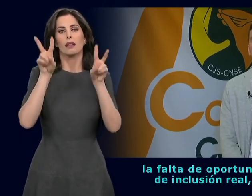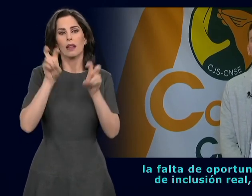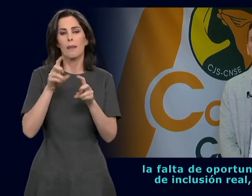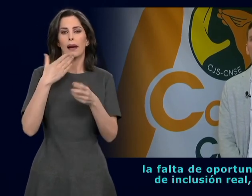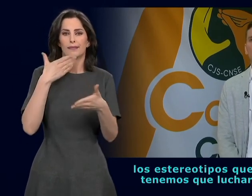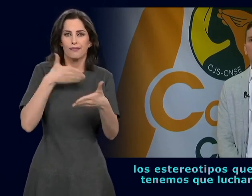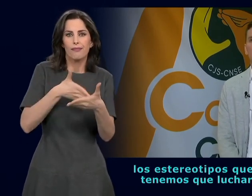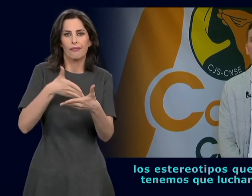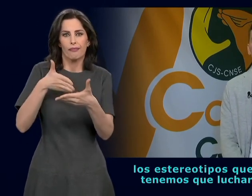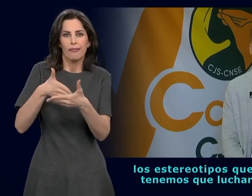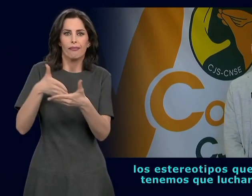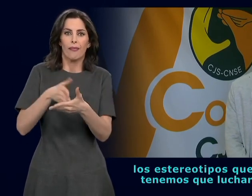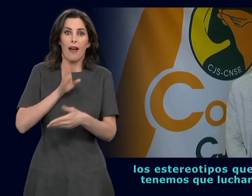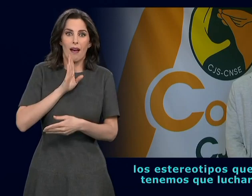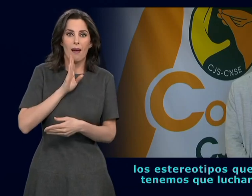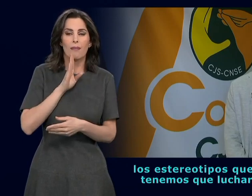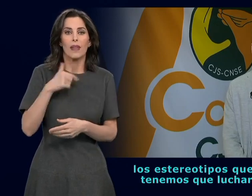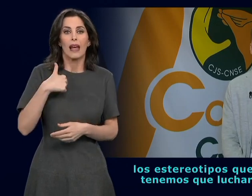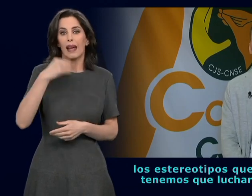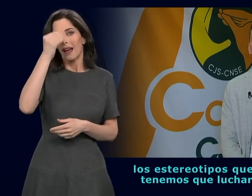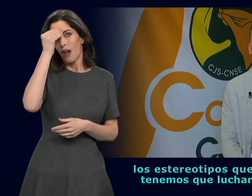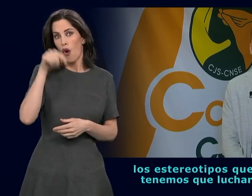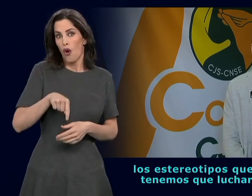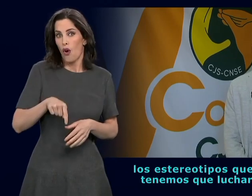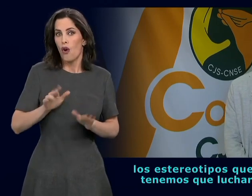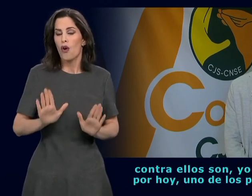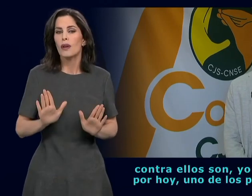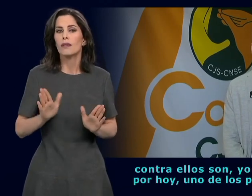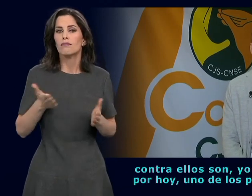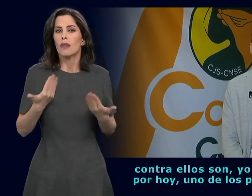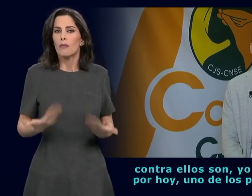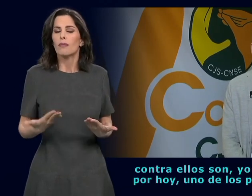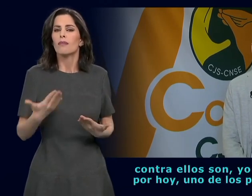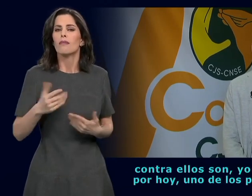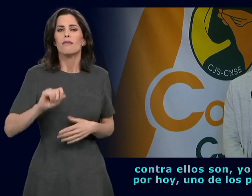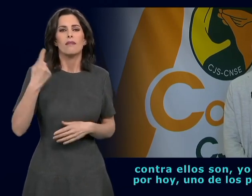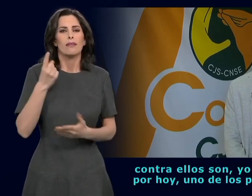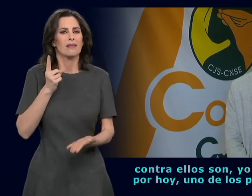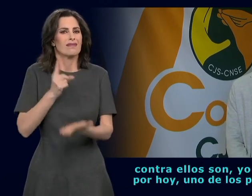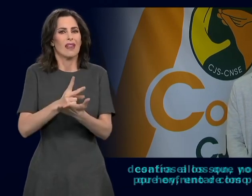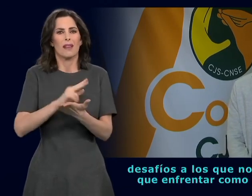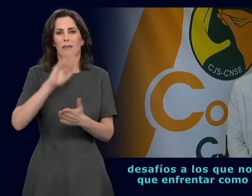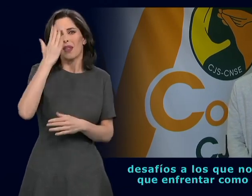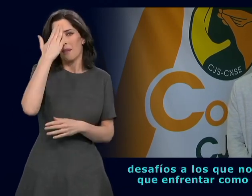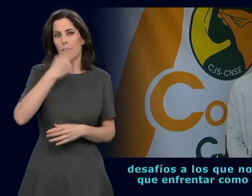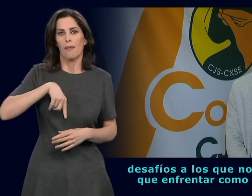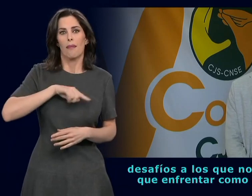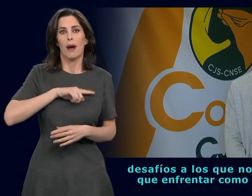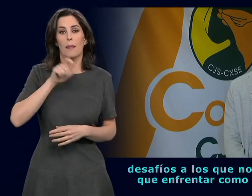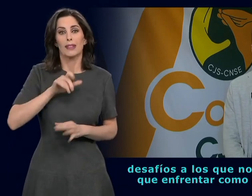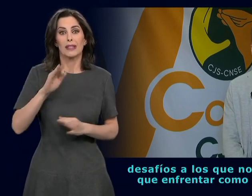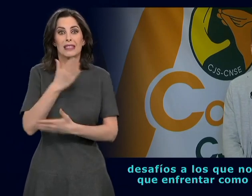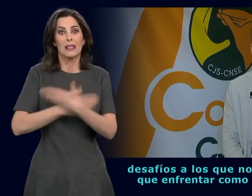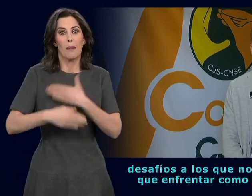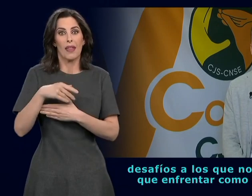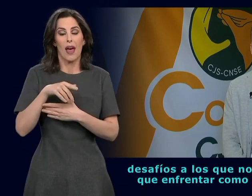los estereotipos que al final tenemos que luchar día a día contra ellos, son yo creo hoy por hoy uno de los principales desafíos a